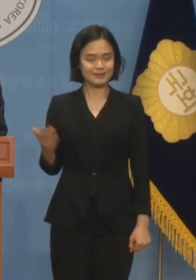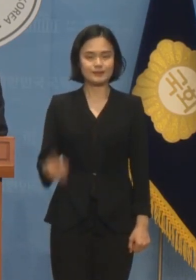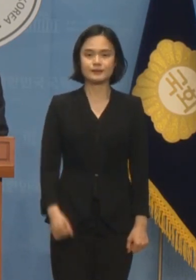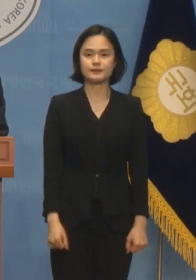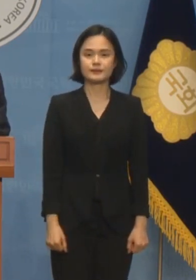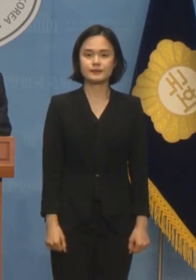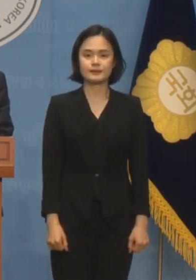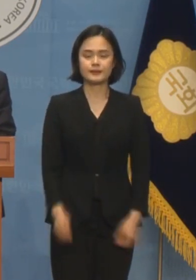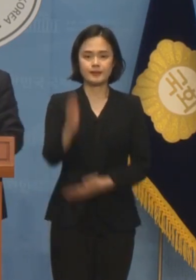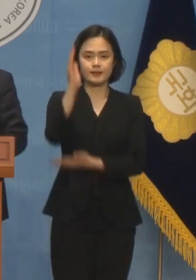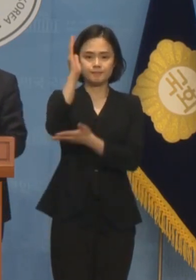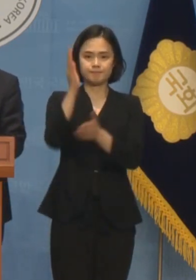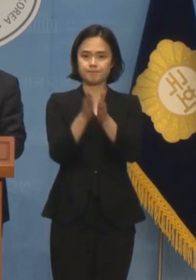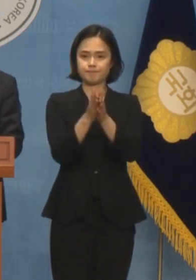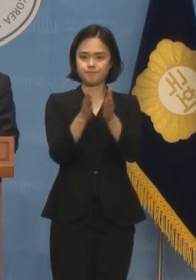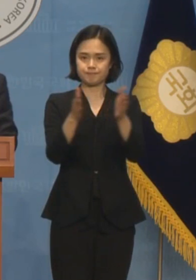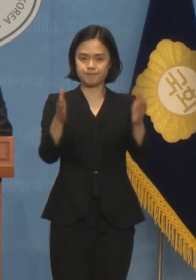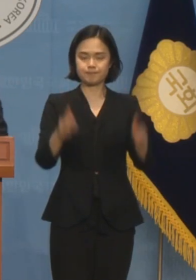시작하겠습니다.